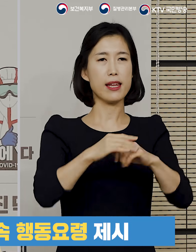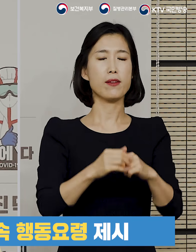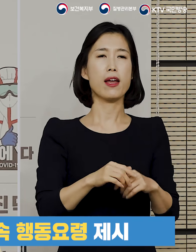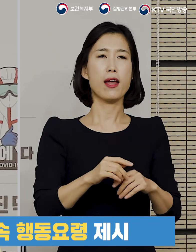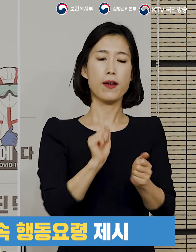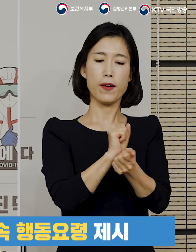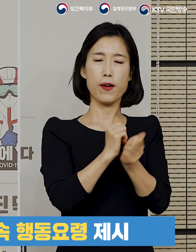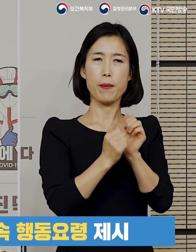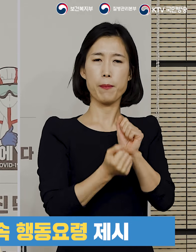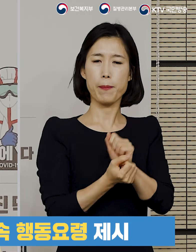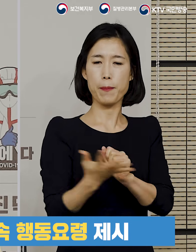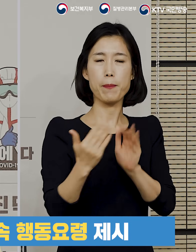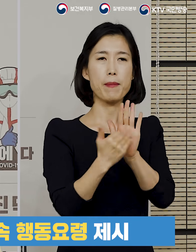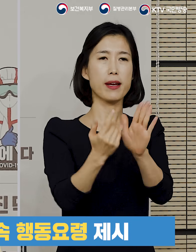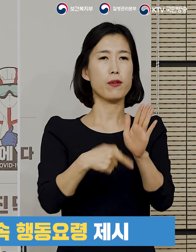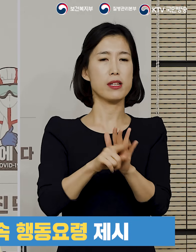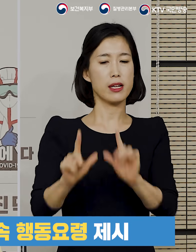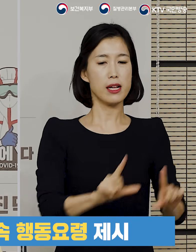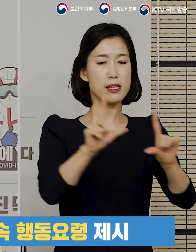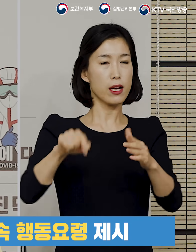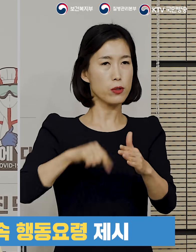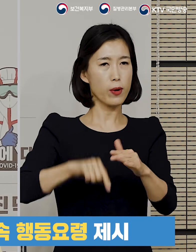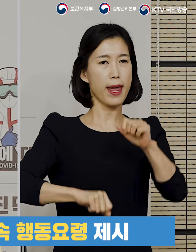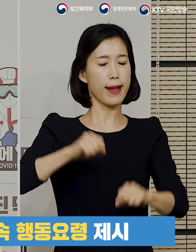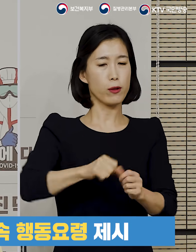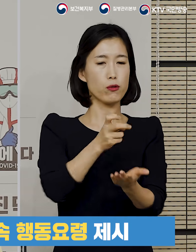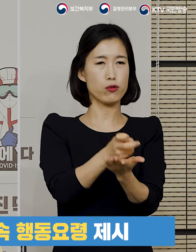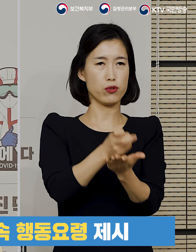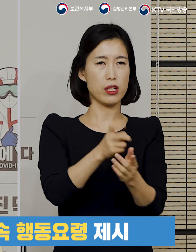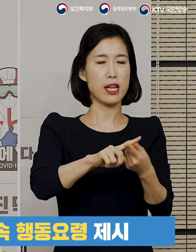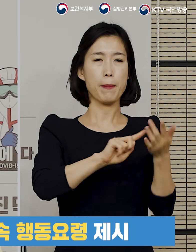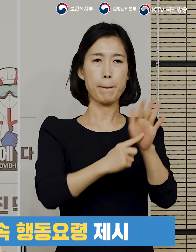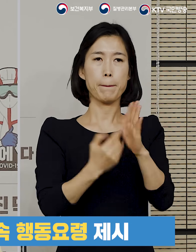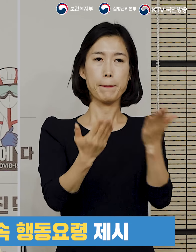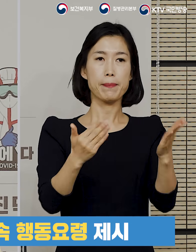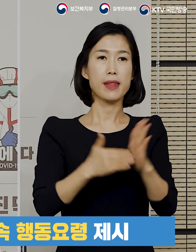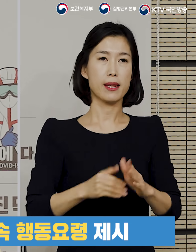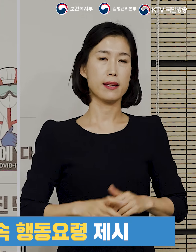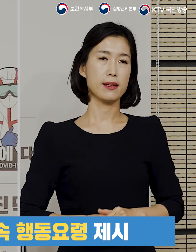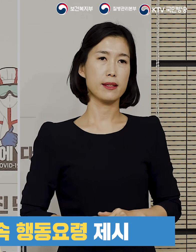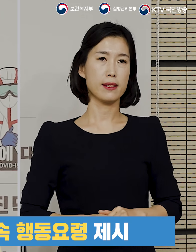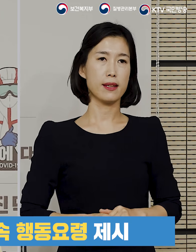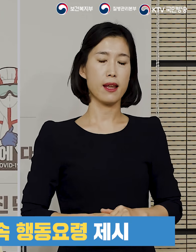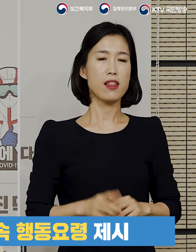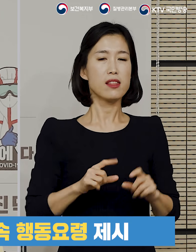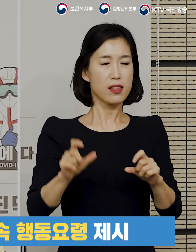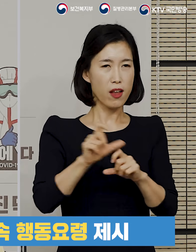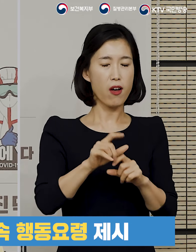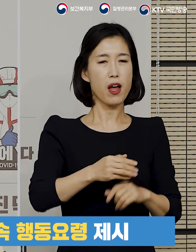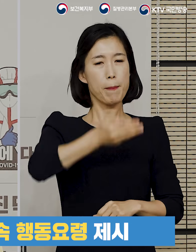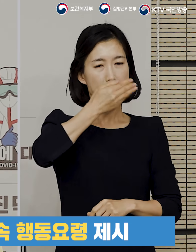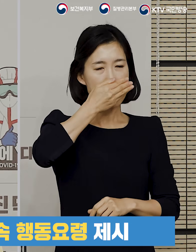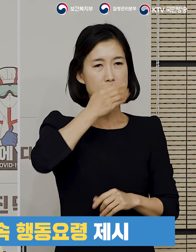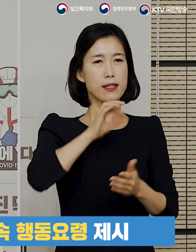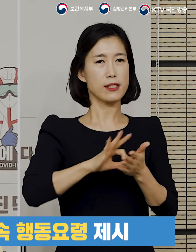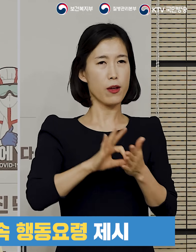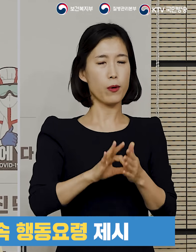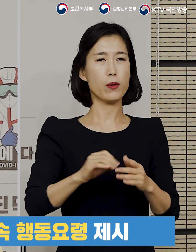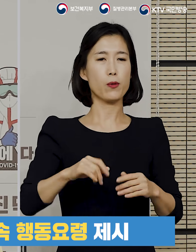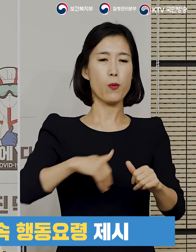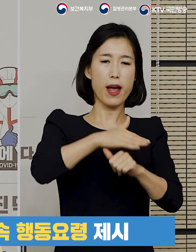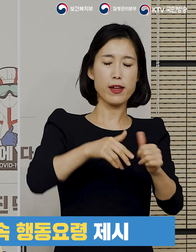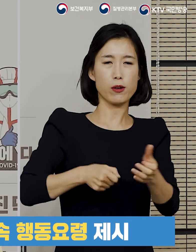등 코로나19의 전파를 막기 위한 일상 속의 행동 요령을 제시하고 있습니다. 이외에도